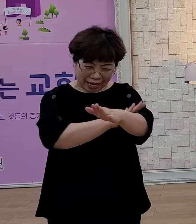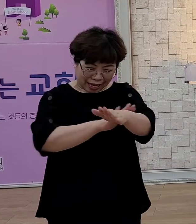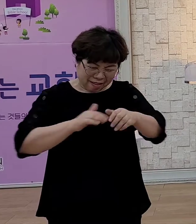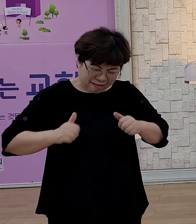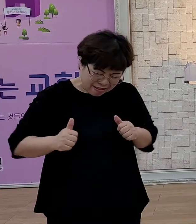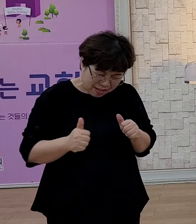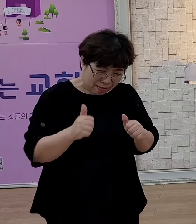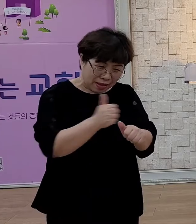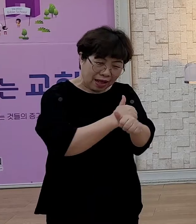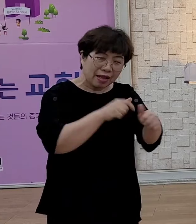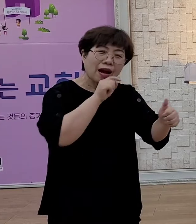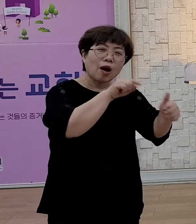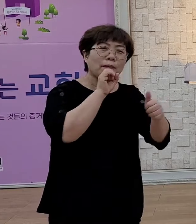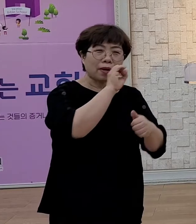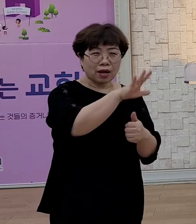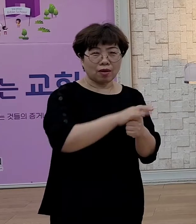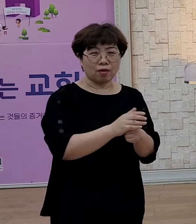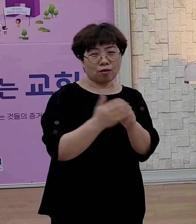또